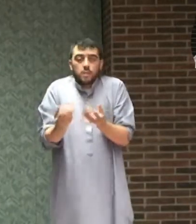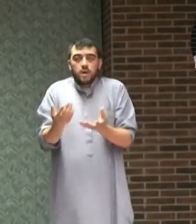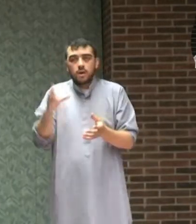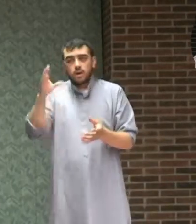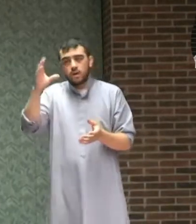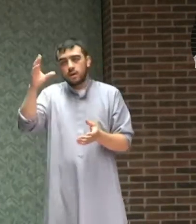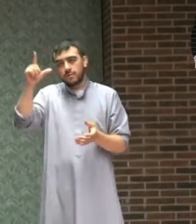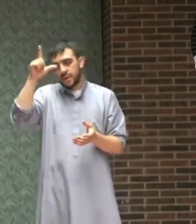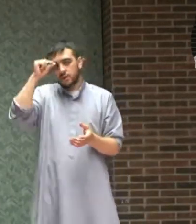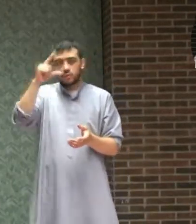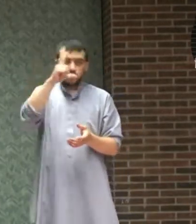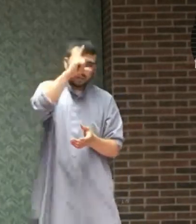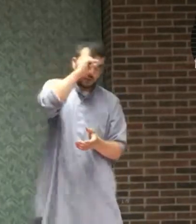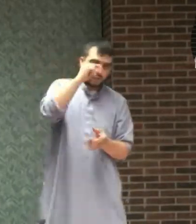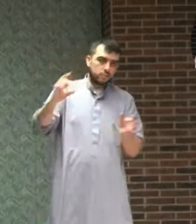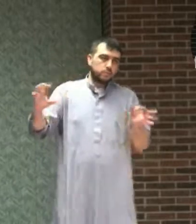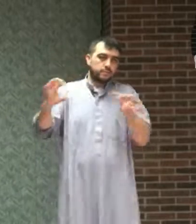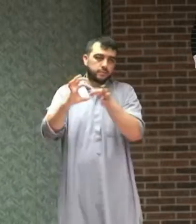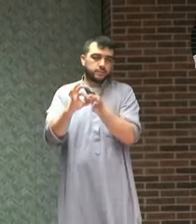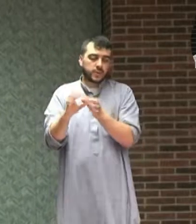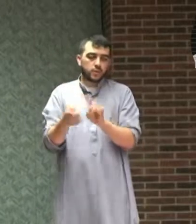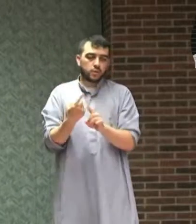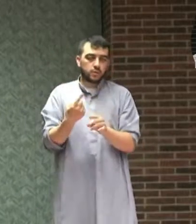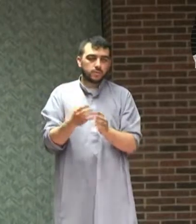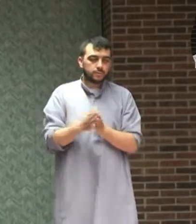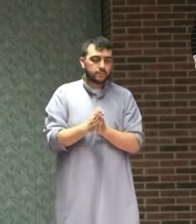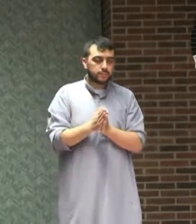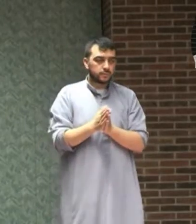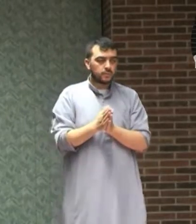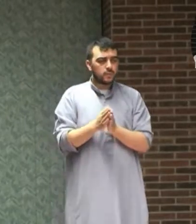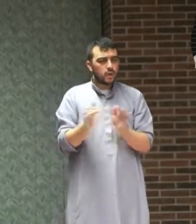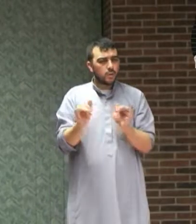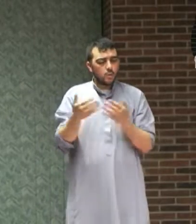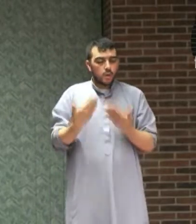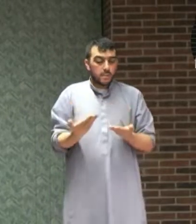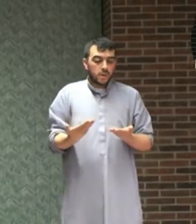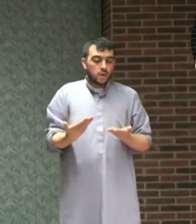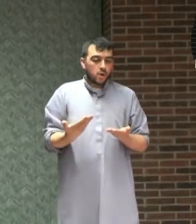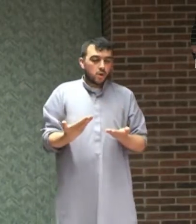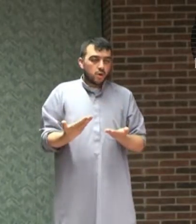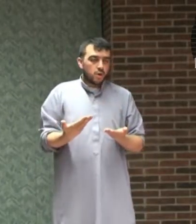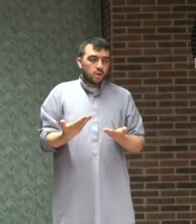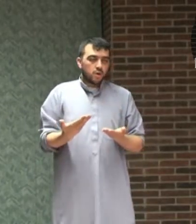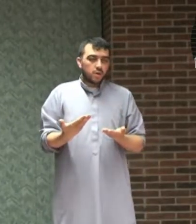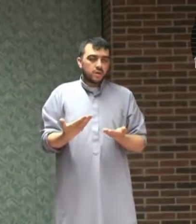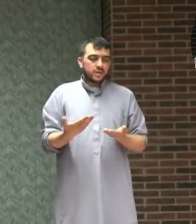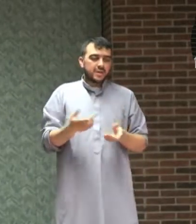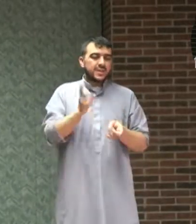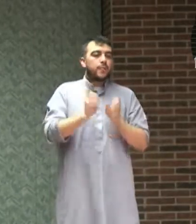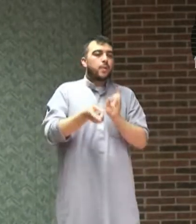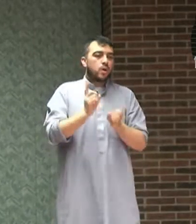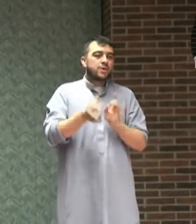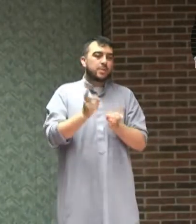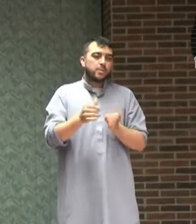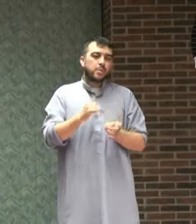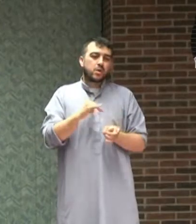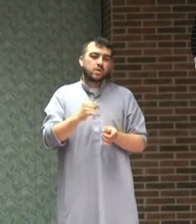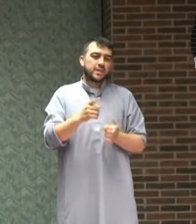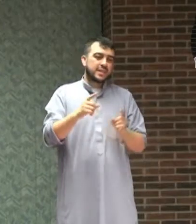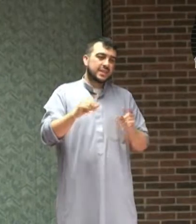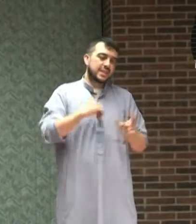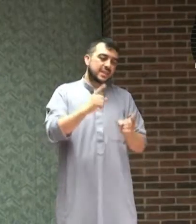et sa sœur. Évidemment, vous comprendrez très bien que je parle de cas général. Chaque